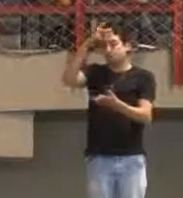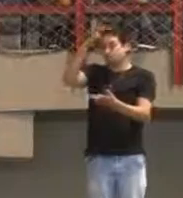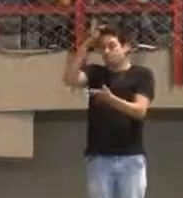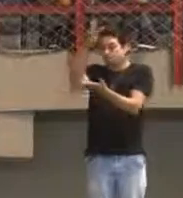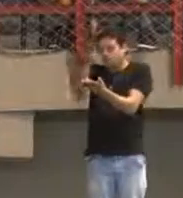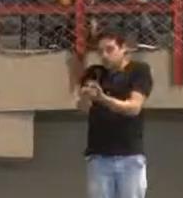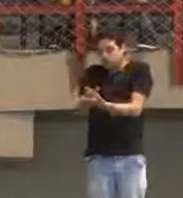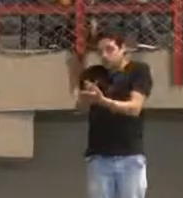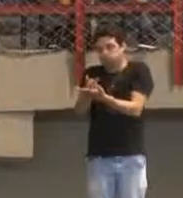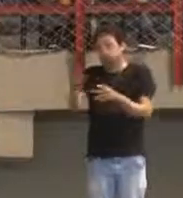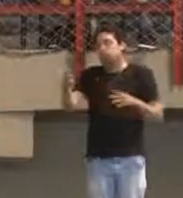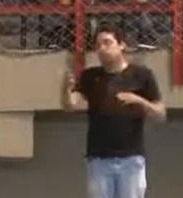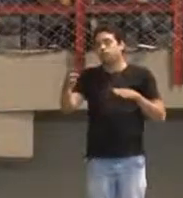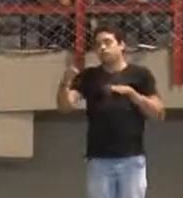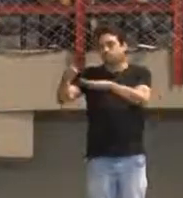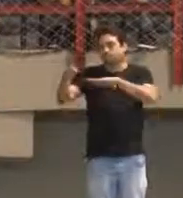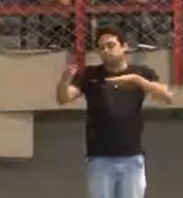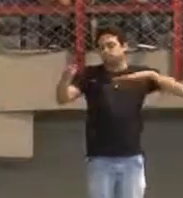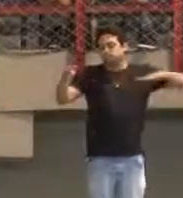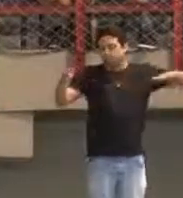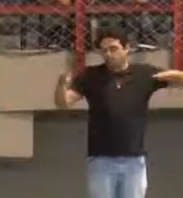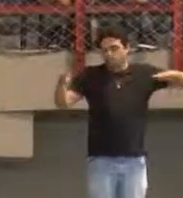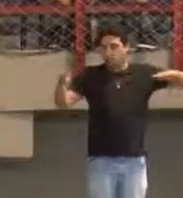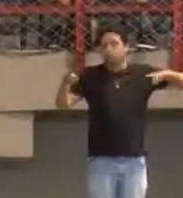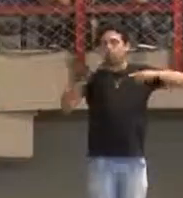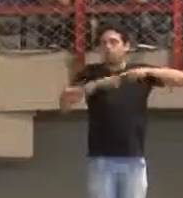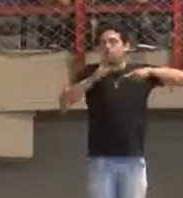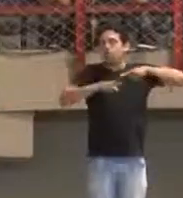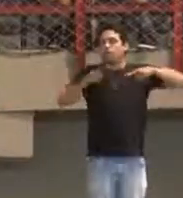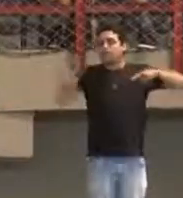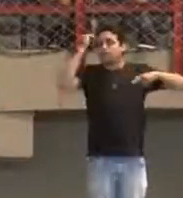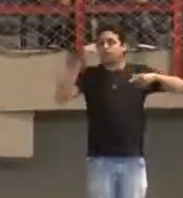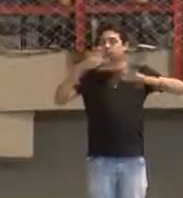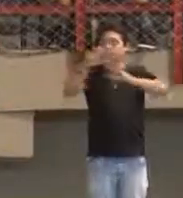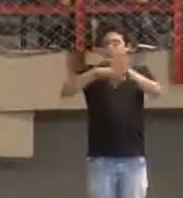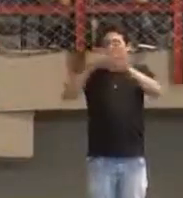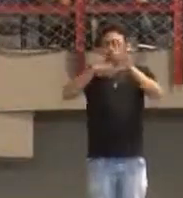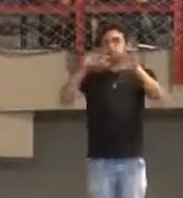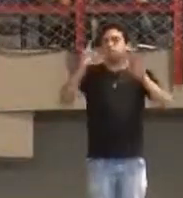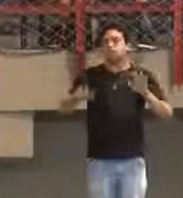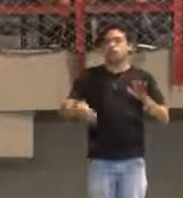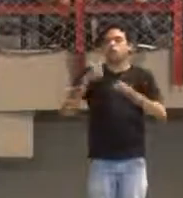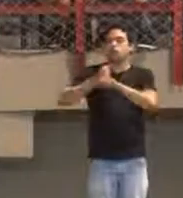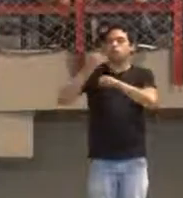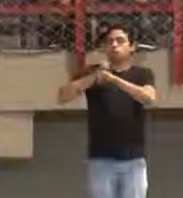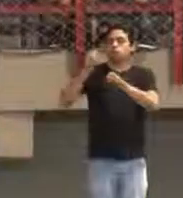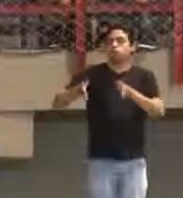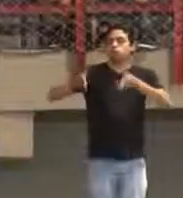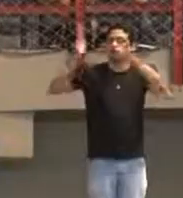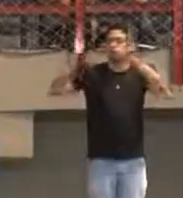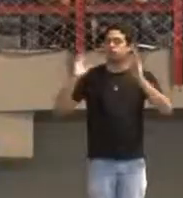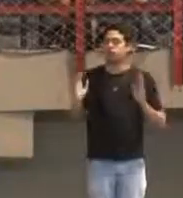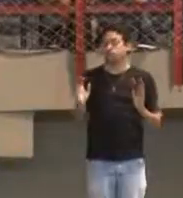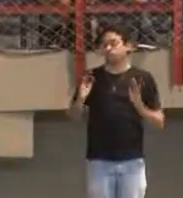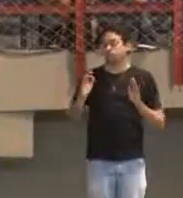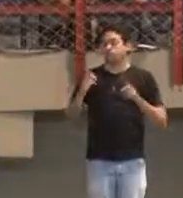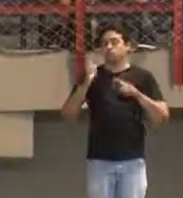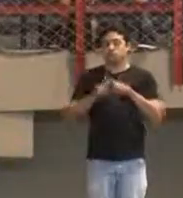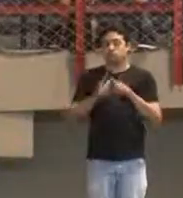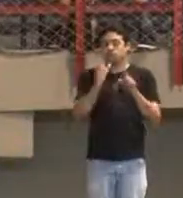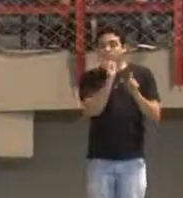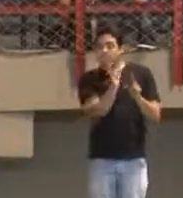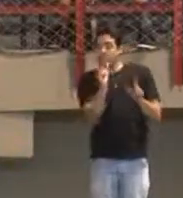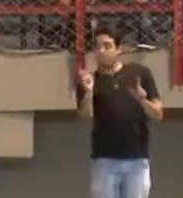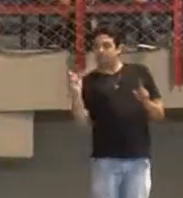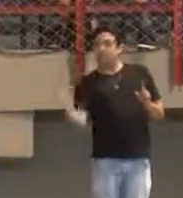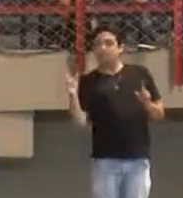na contramão atrapalhando o trânsito. Você sabe como é o nome desse texto? Construção. Cada palavra